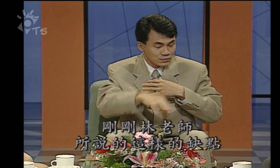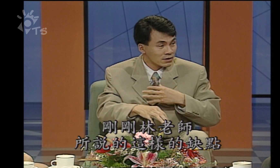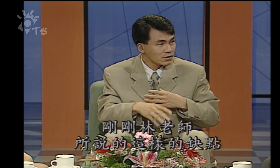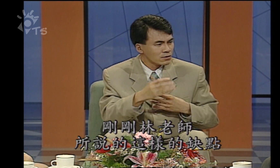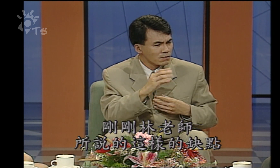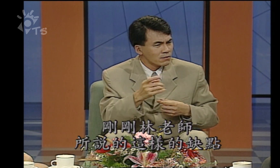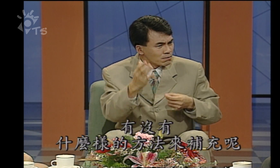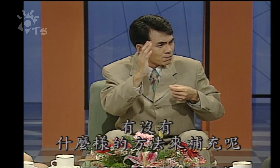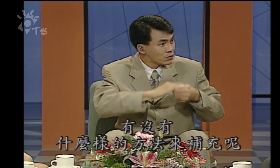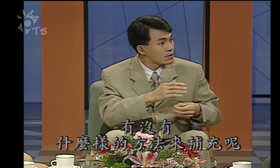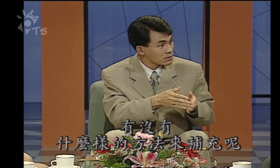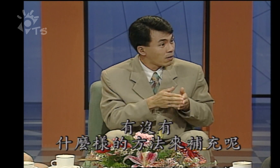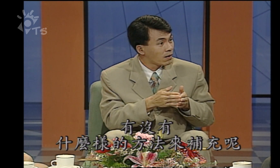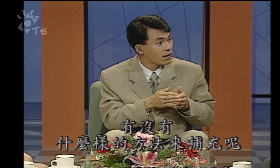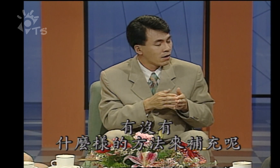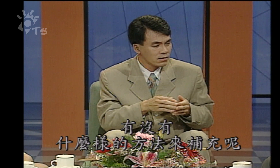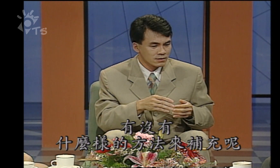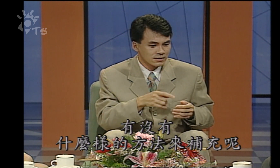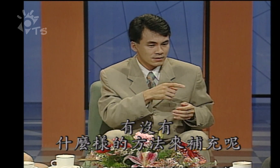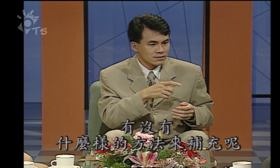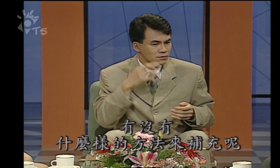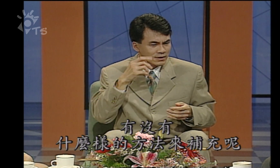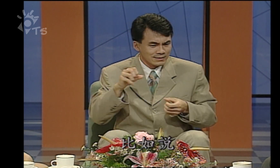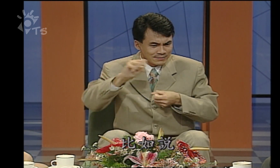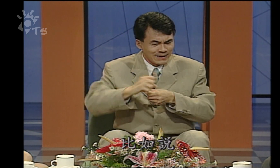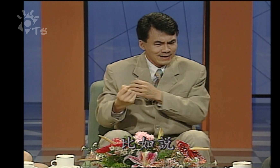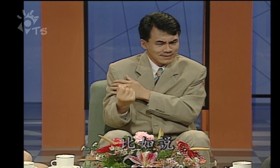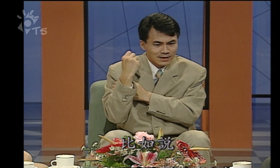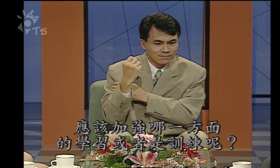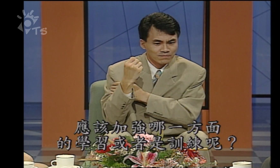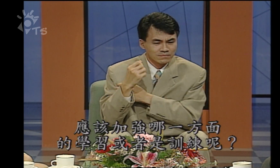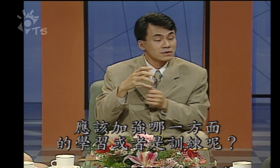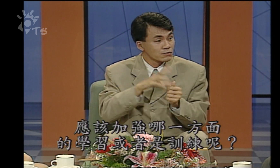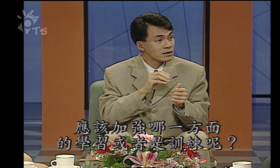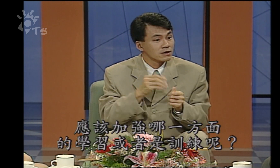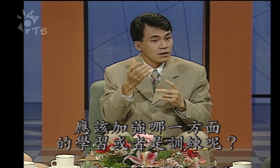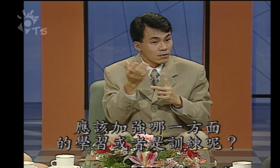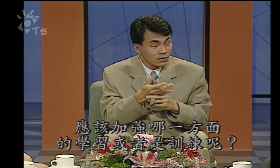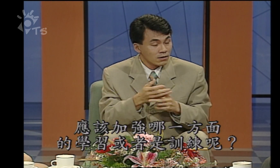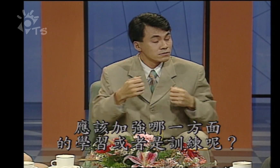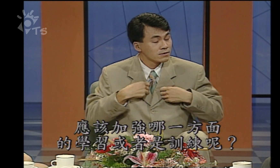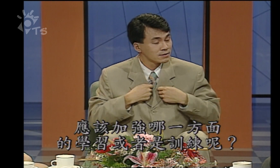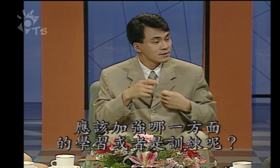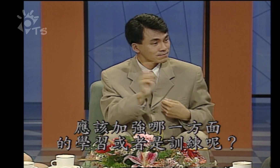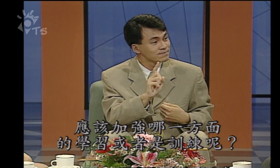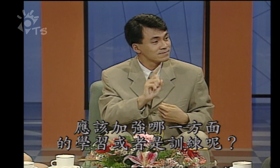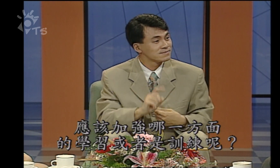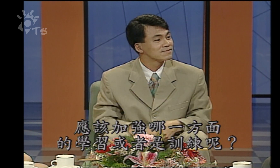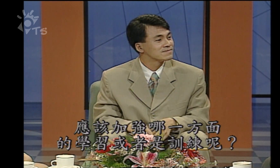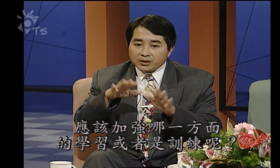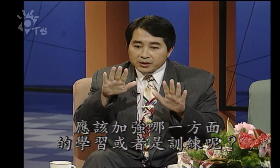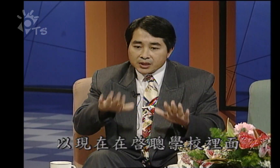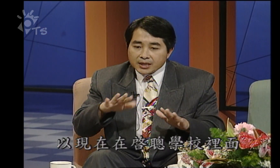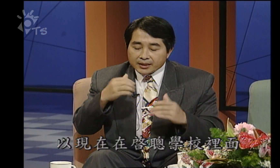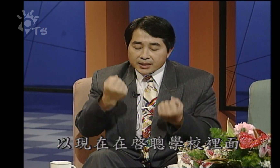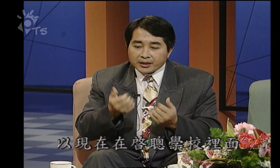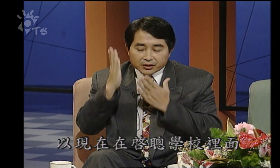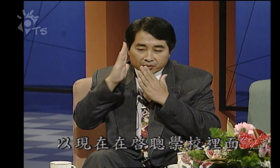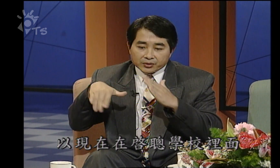点，有没有什么方法来补充呢？比如说应该加强哪一方面的学习或者是训练？ 你现在在启聪学